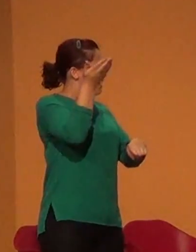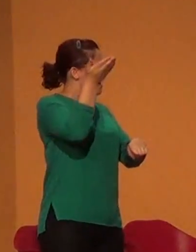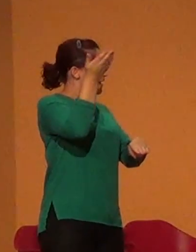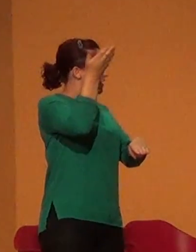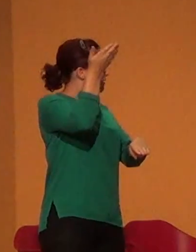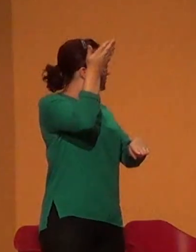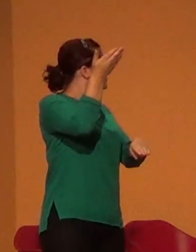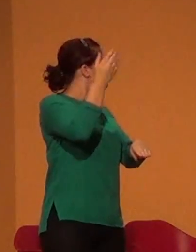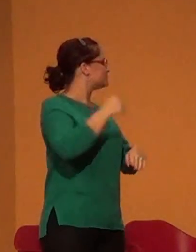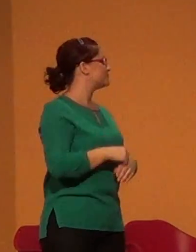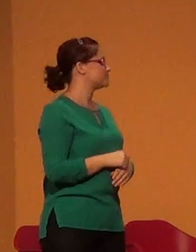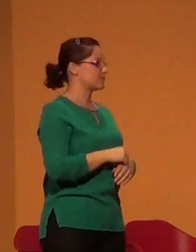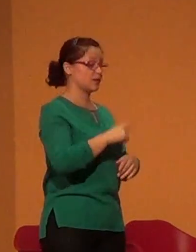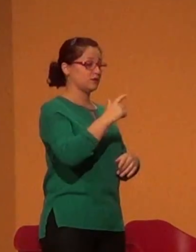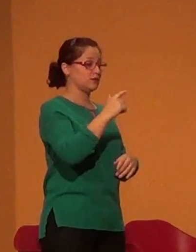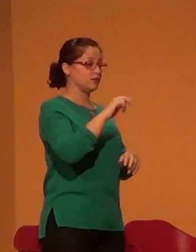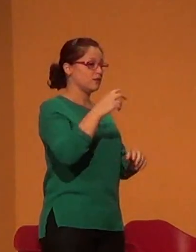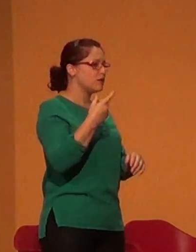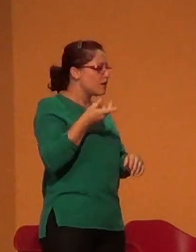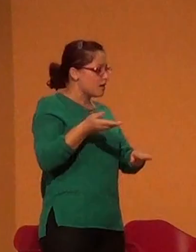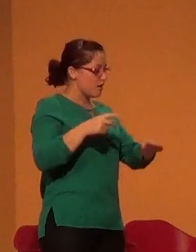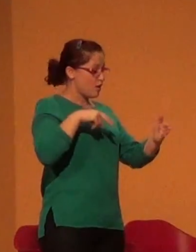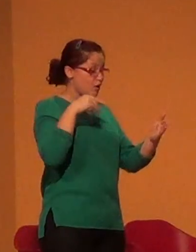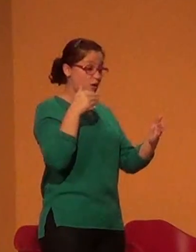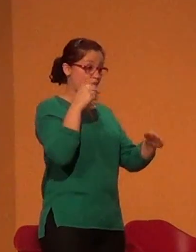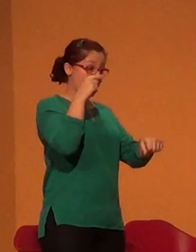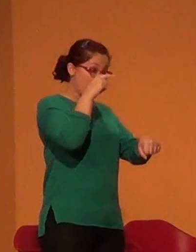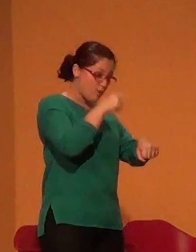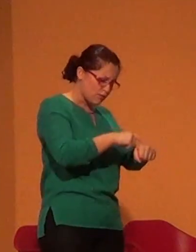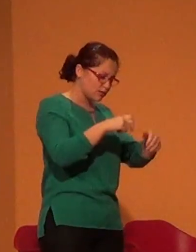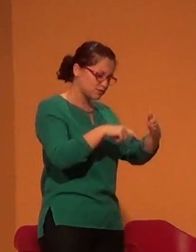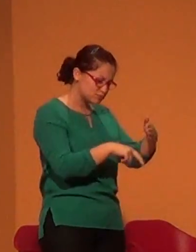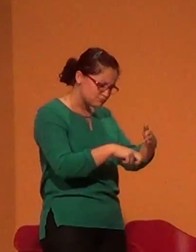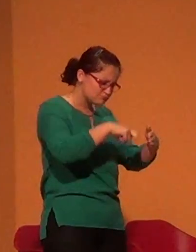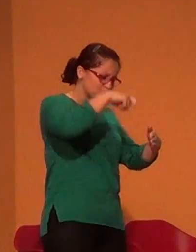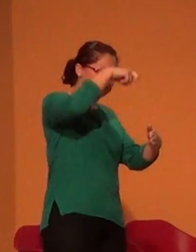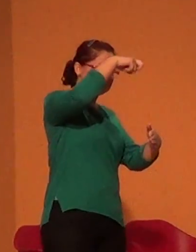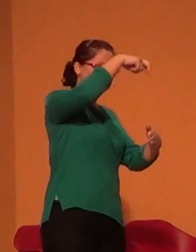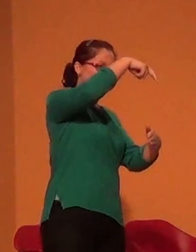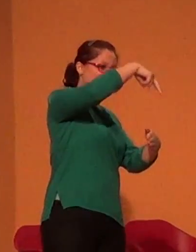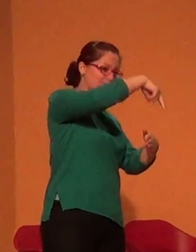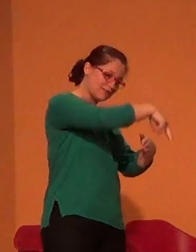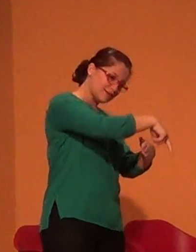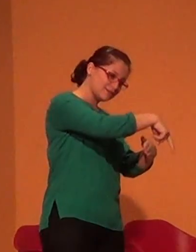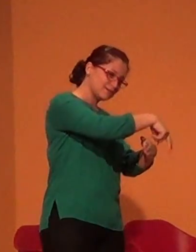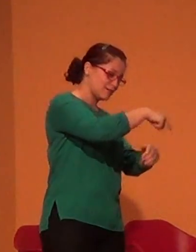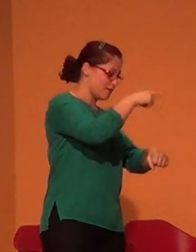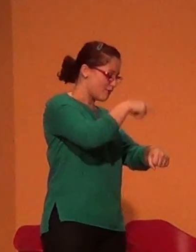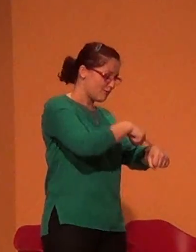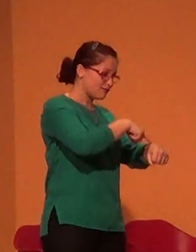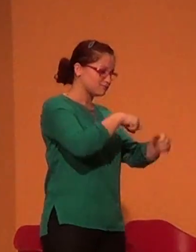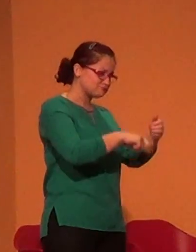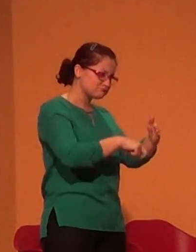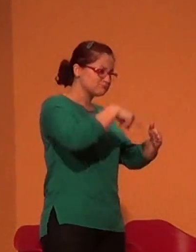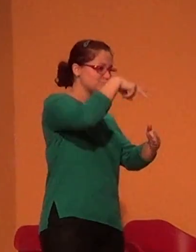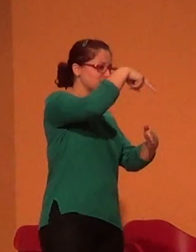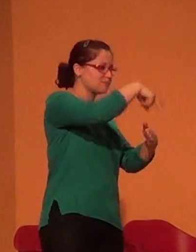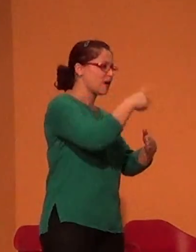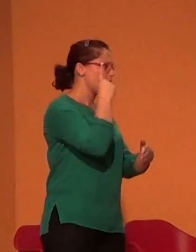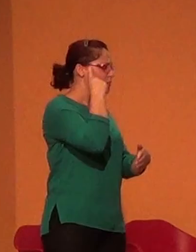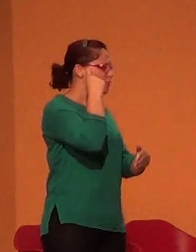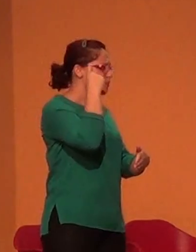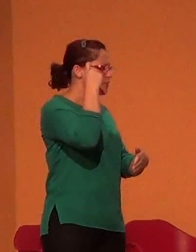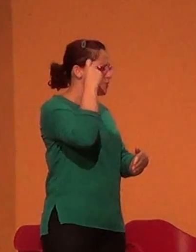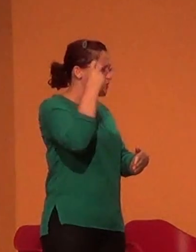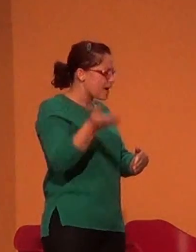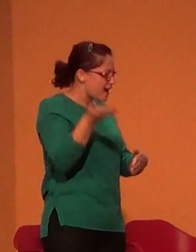ele recebe um som diferente para ele identificar que ele tem que pular naquele momento. Então, nessa fase, seria dessa forma